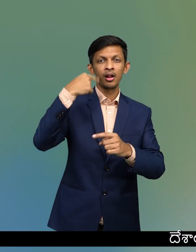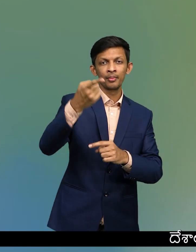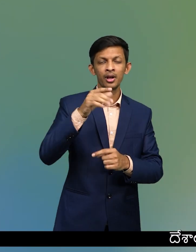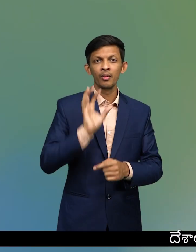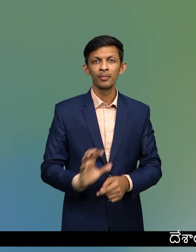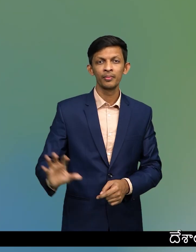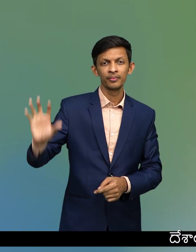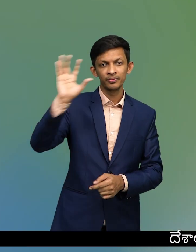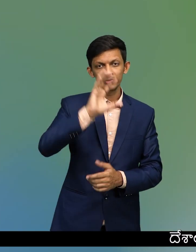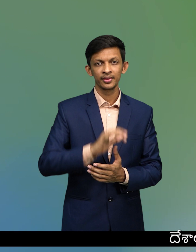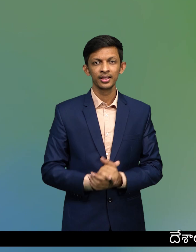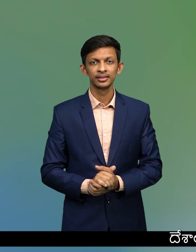దేశాల అంతటా ఉత్పత్తి.